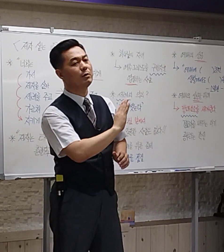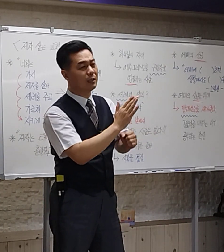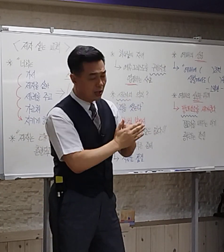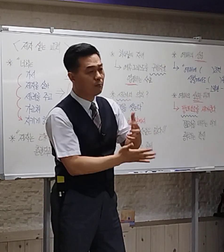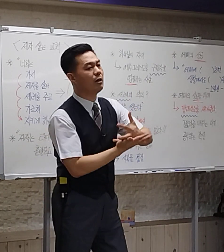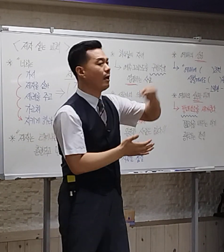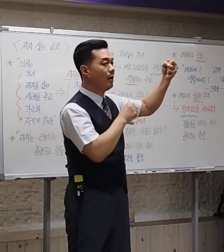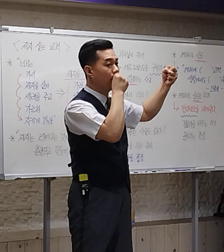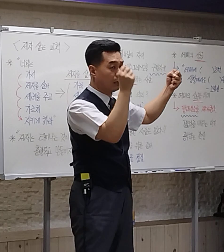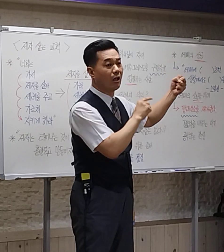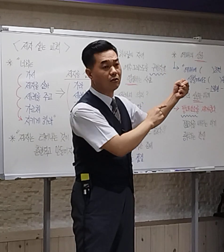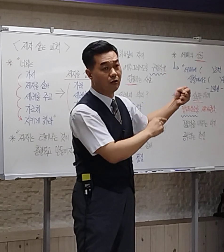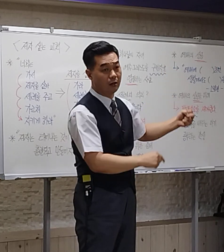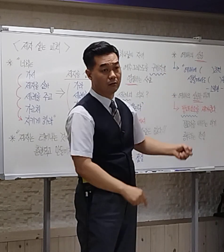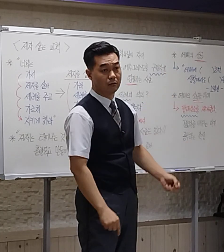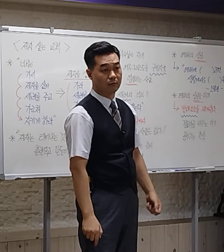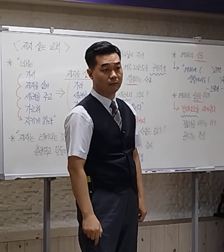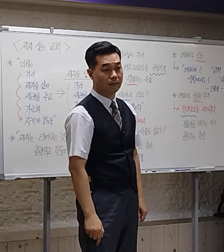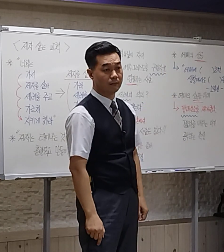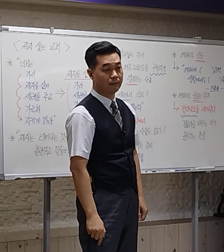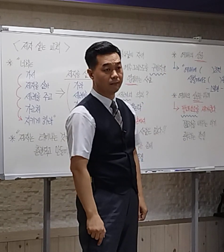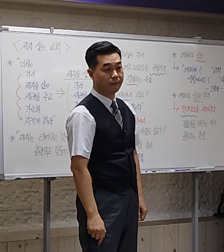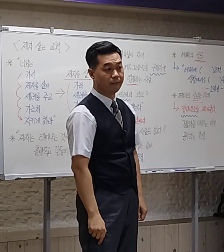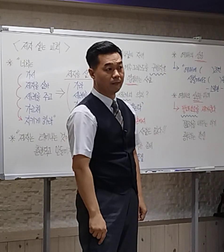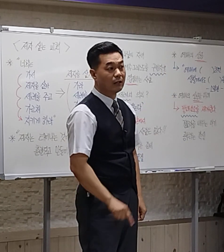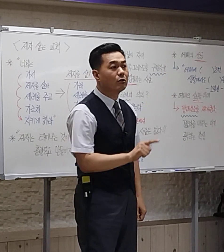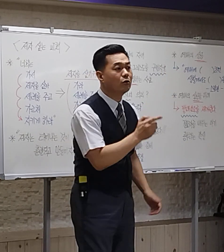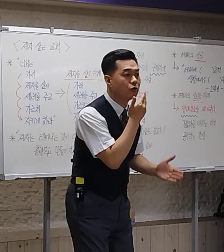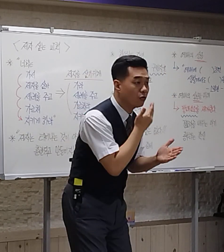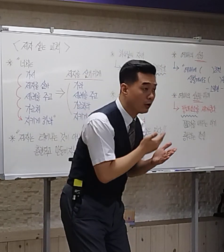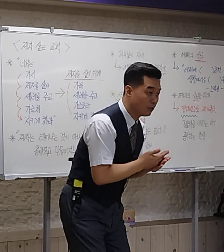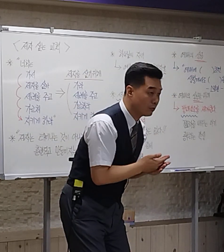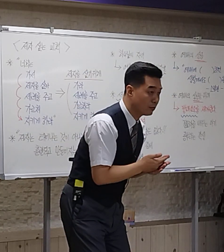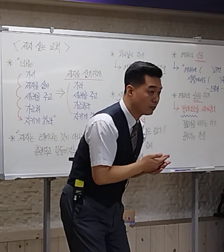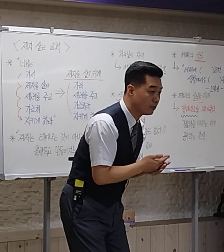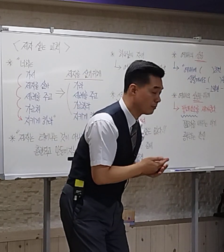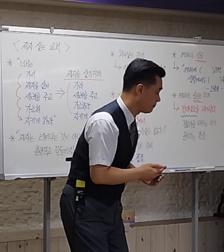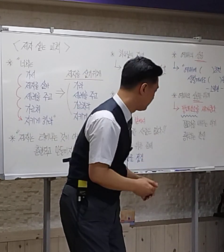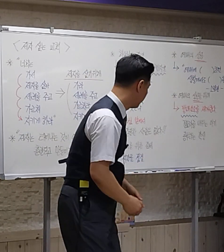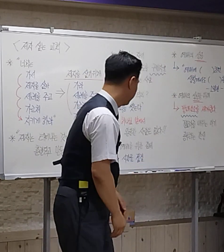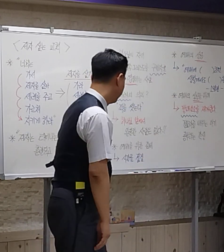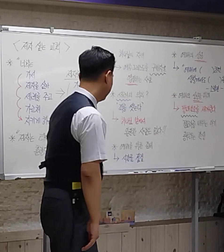이름이기 때문에 되는 거예요. 그거 중요해요.